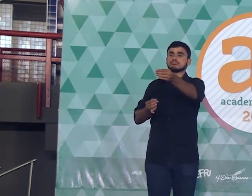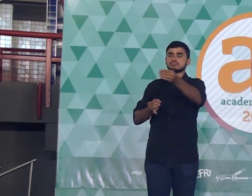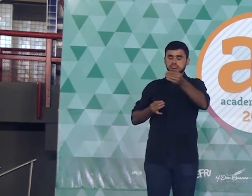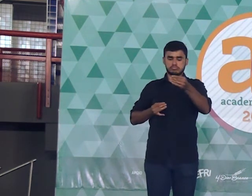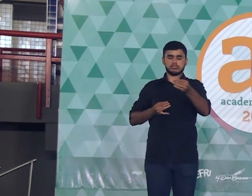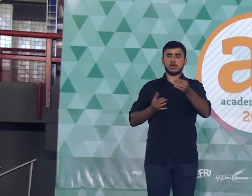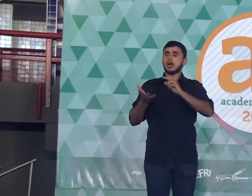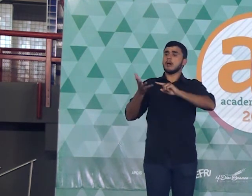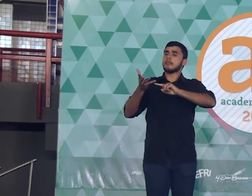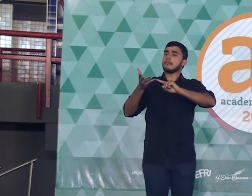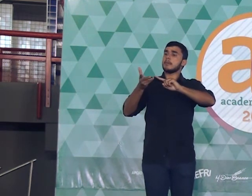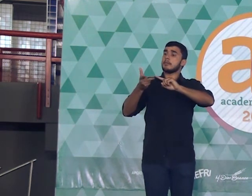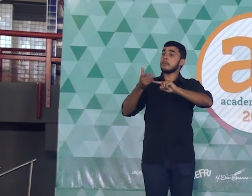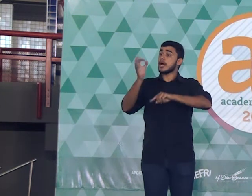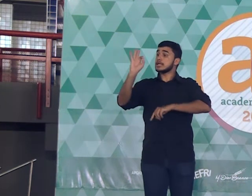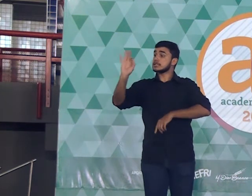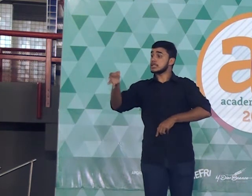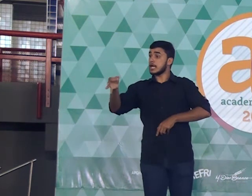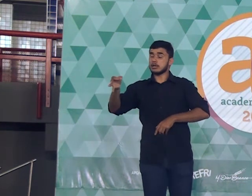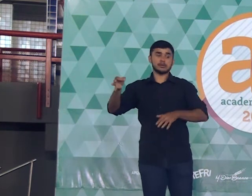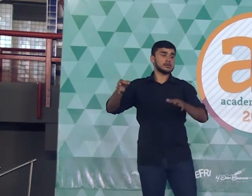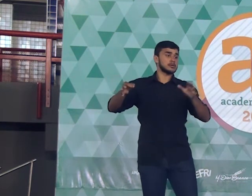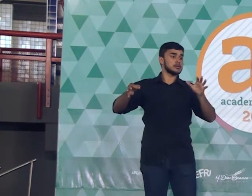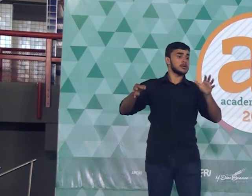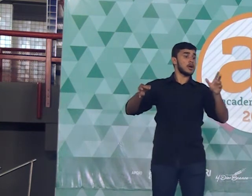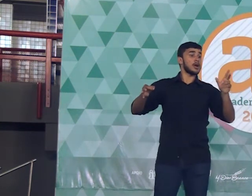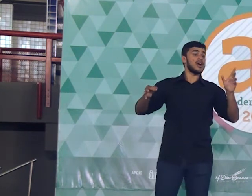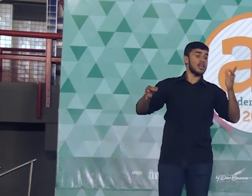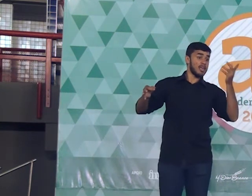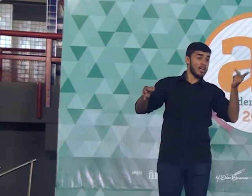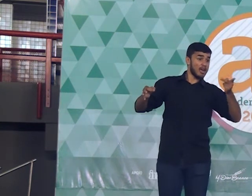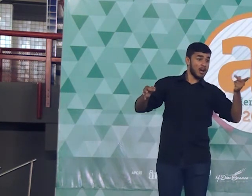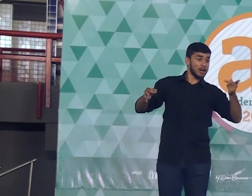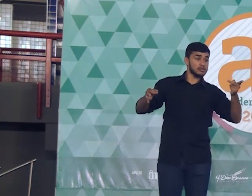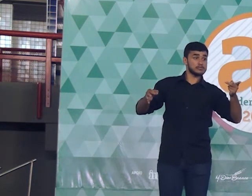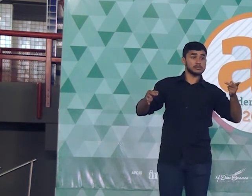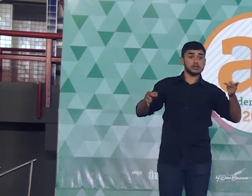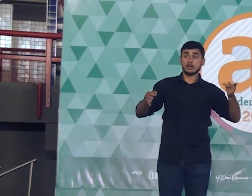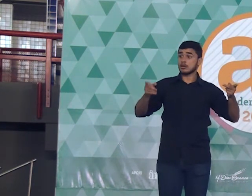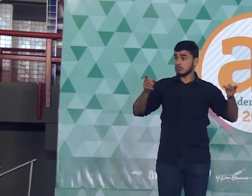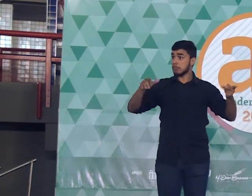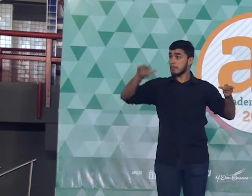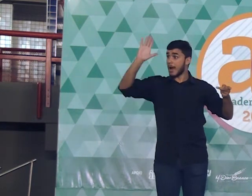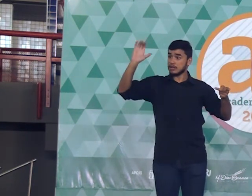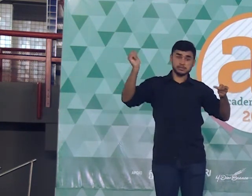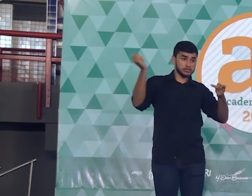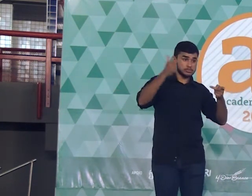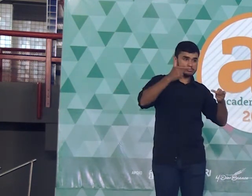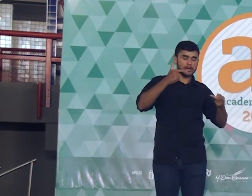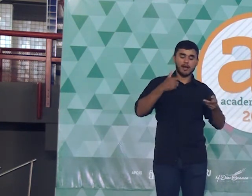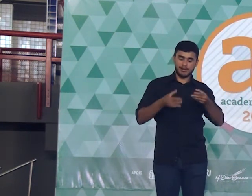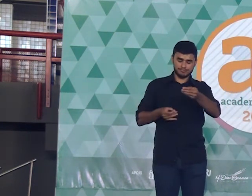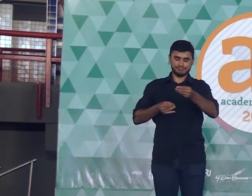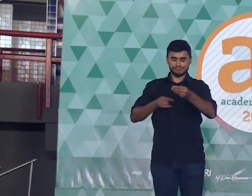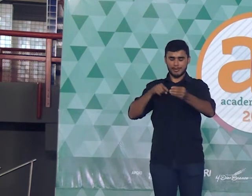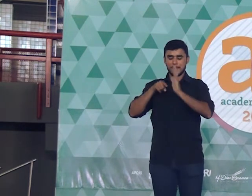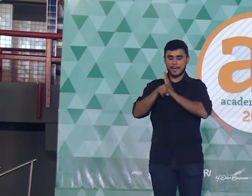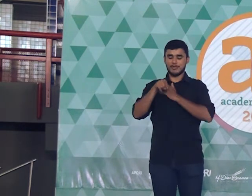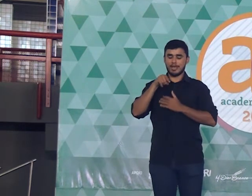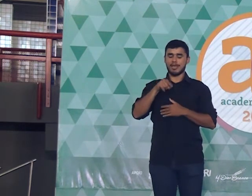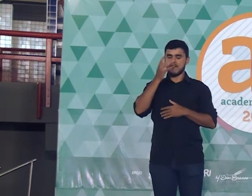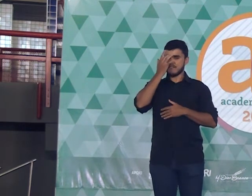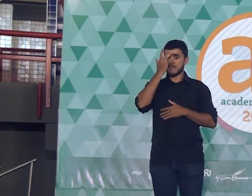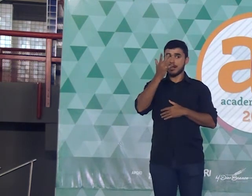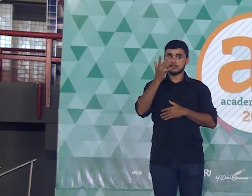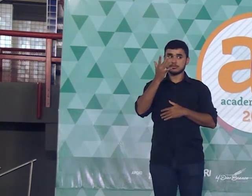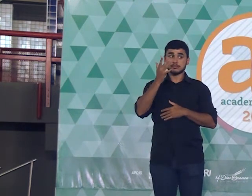Se muitos candidatos acertaram a questão, ela é classificada como fácil. Se pouquíssimos candidatos acertaram a questão, é classificada